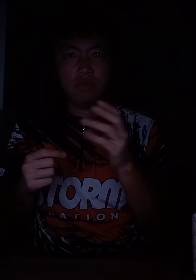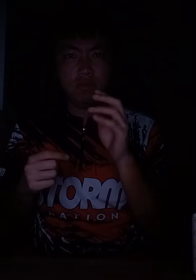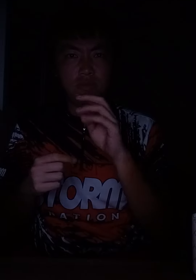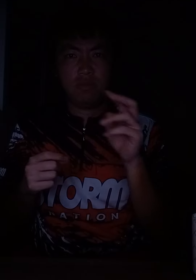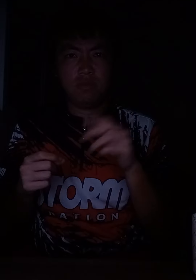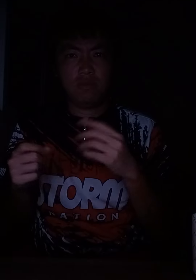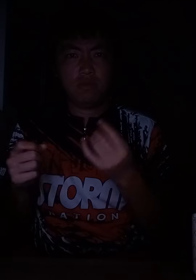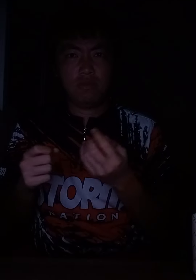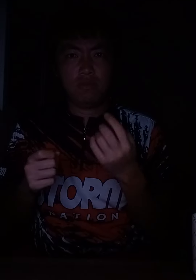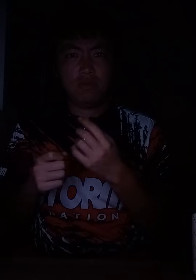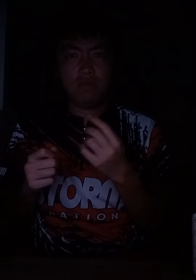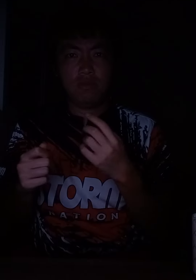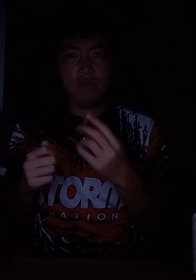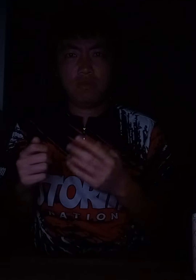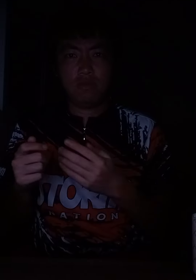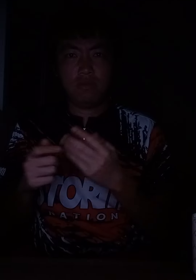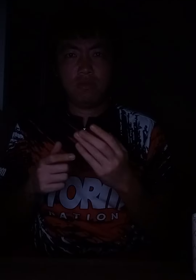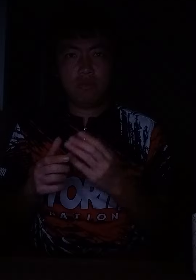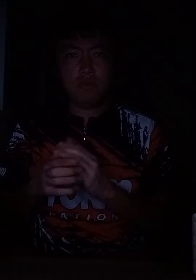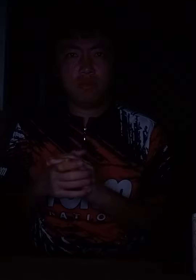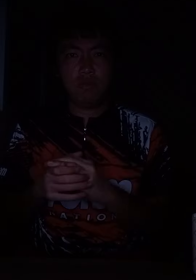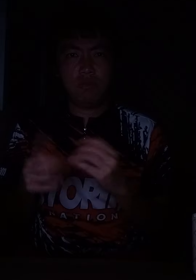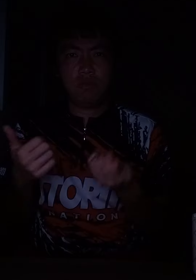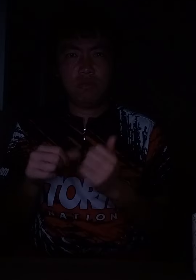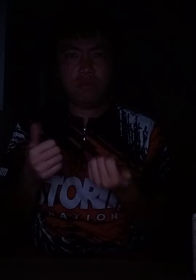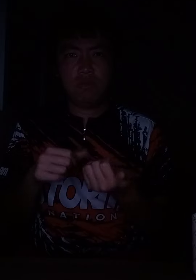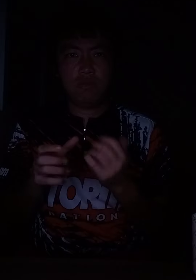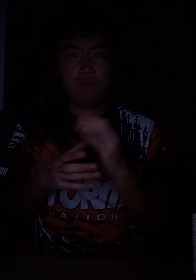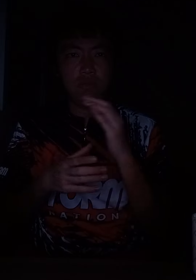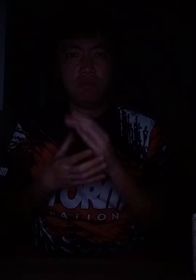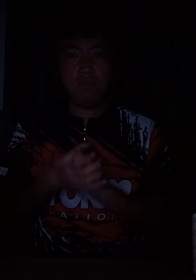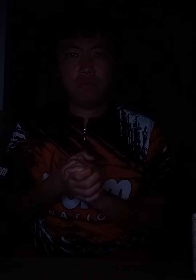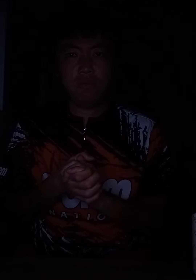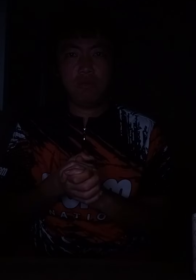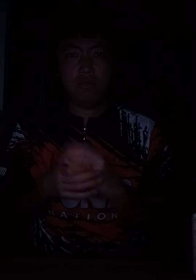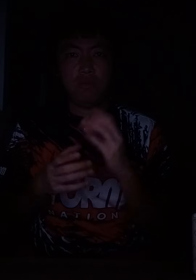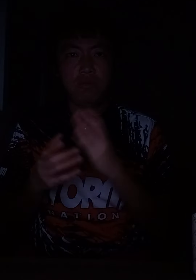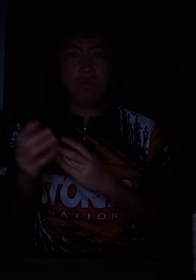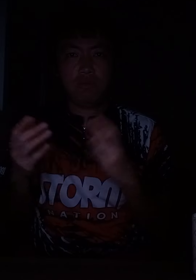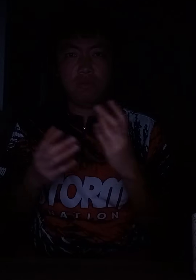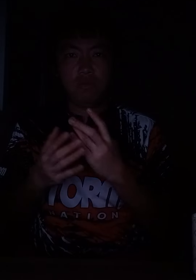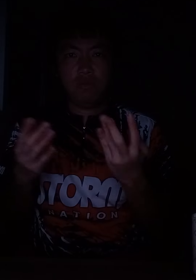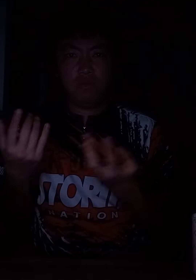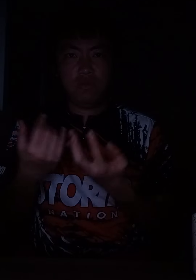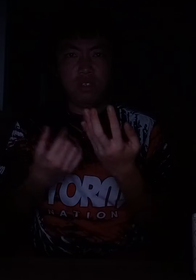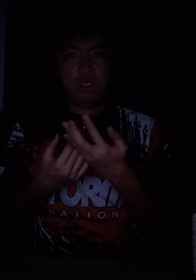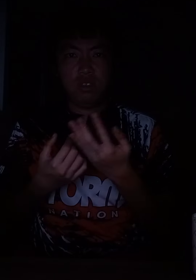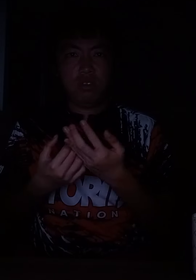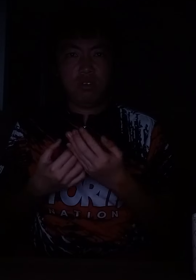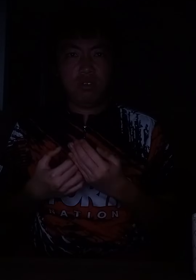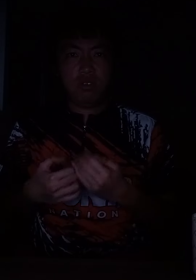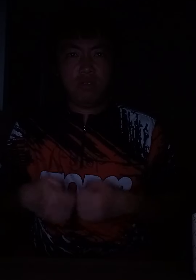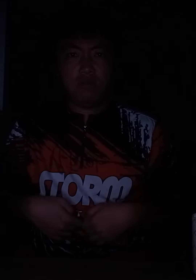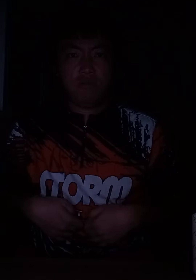내 정말 소중한 딸이 사망하려고 어떻게 생각을 했겠습니까? 그렇다고 하면 그 가정도 지키는 현안이 되거든요. 그래서